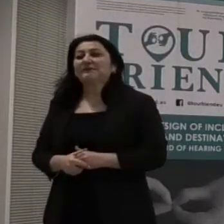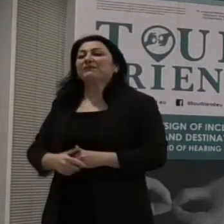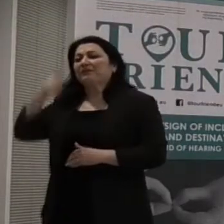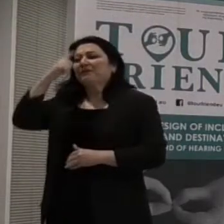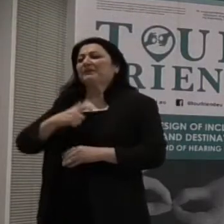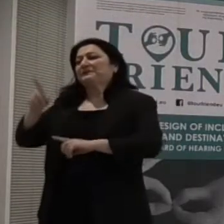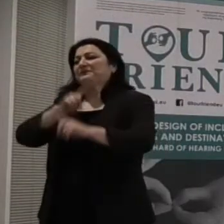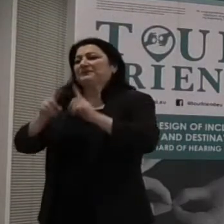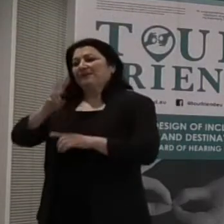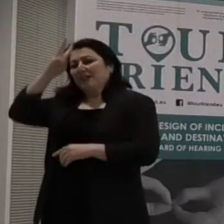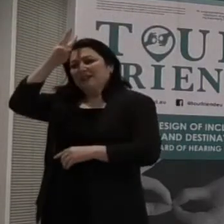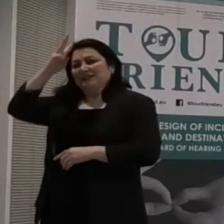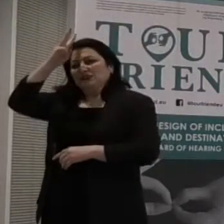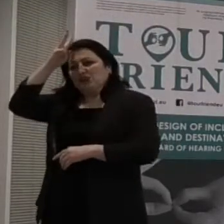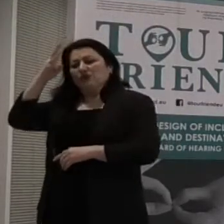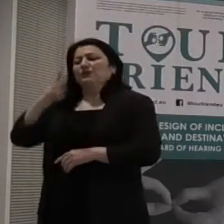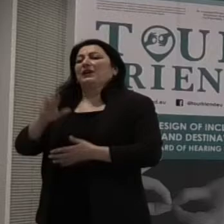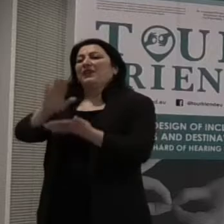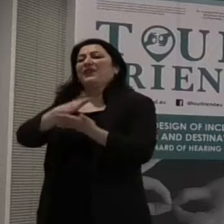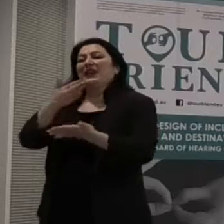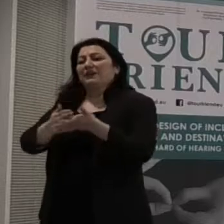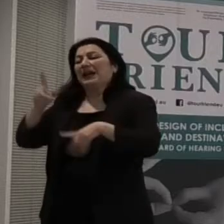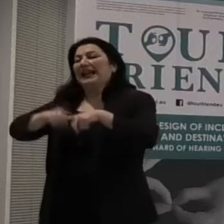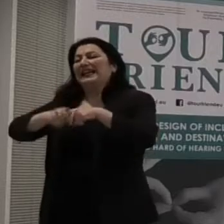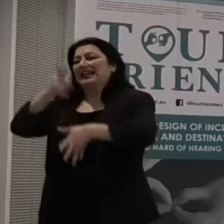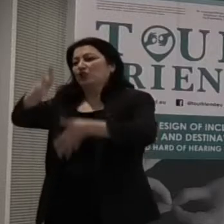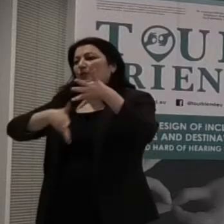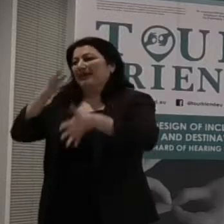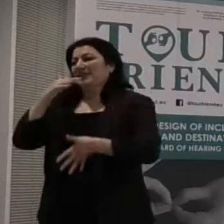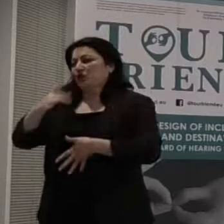Ονομάζομαι Στάθης Γιώργος, είμαι διερμηνέας ελληνικής νοηματικής γλώσσας,